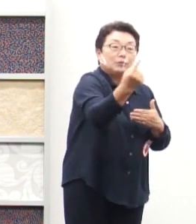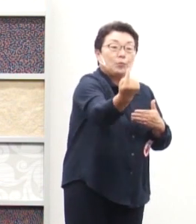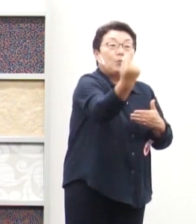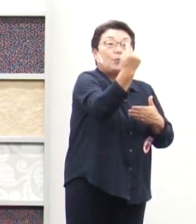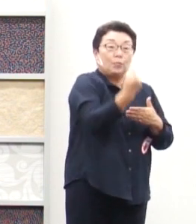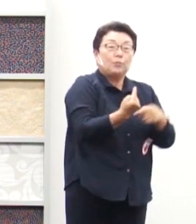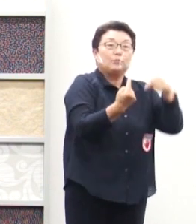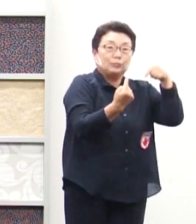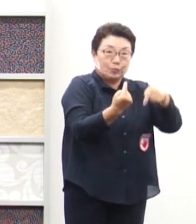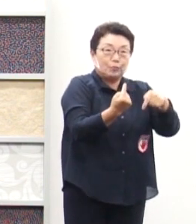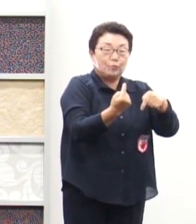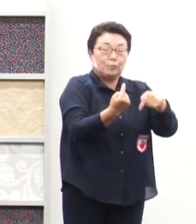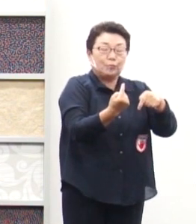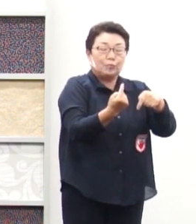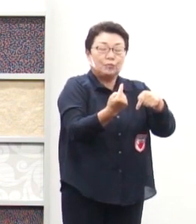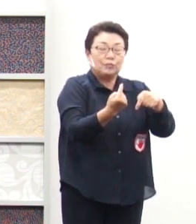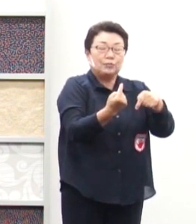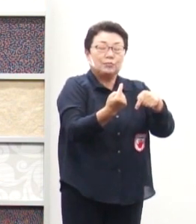々が、